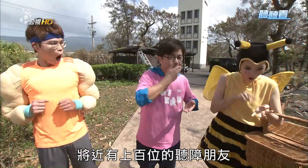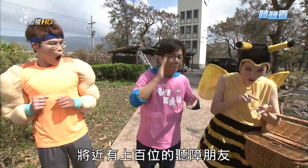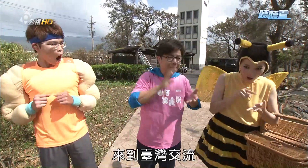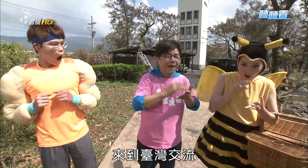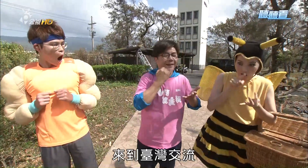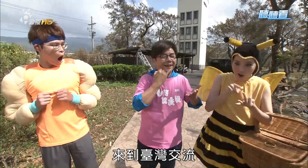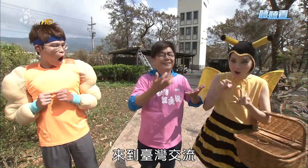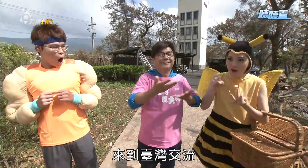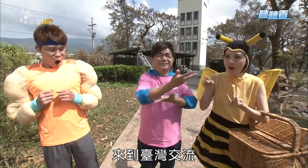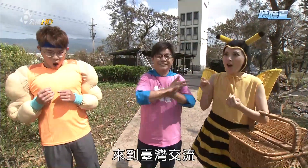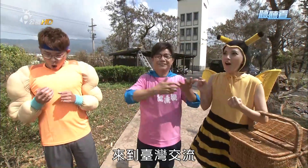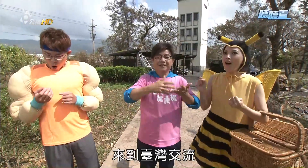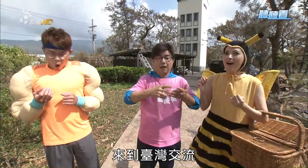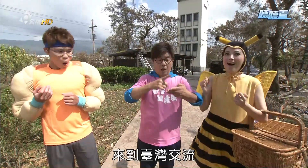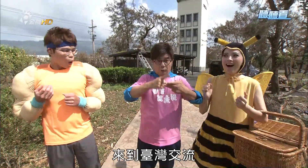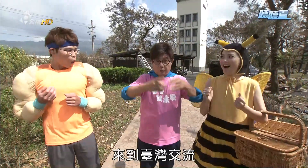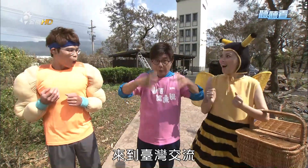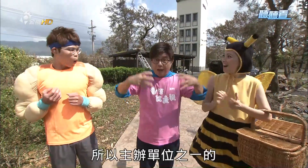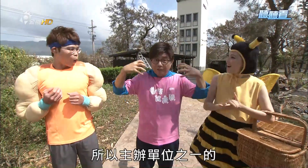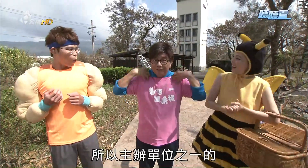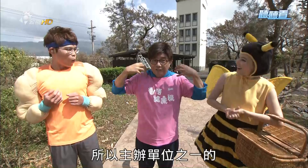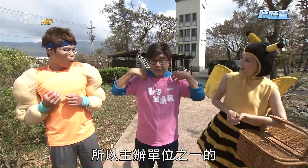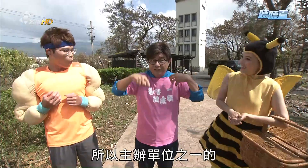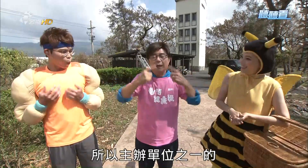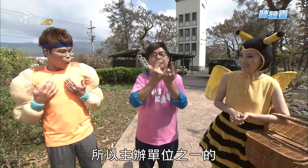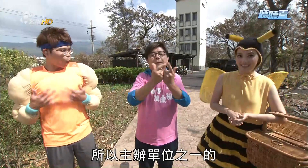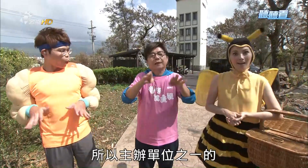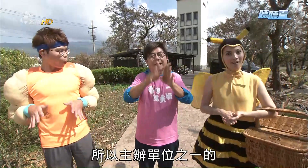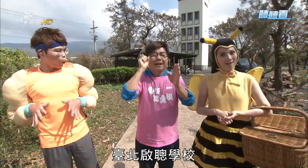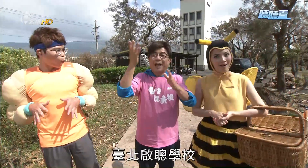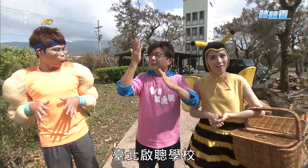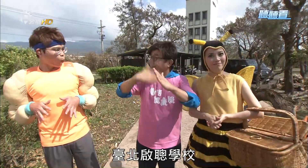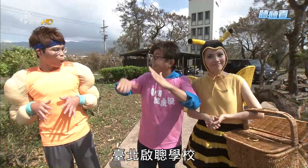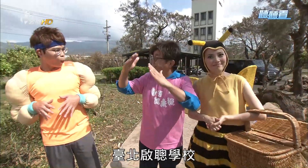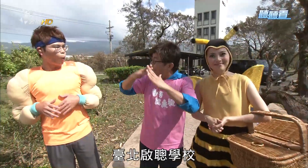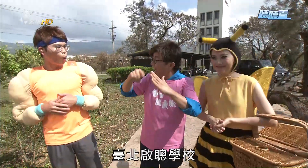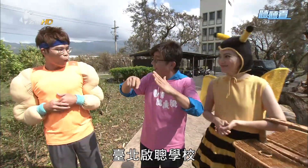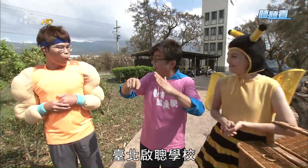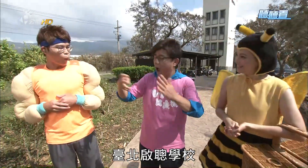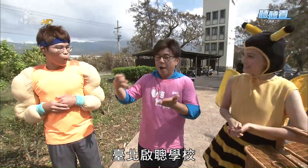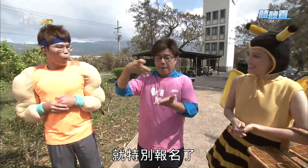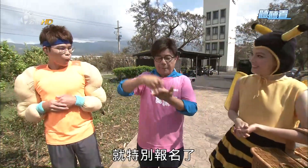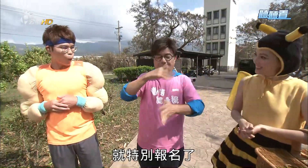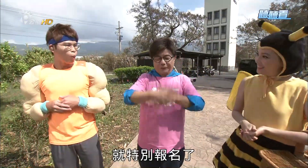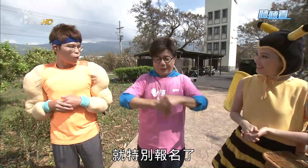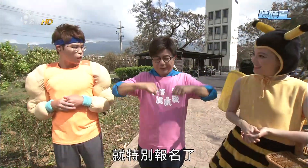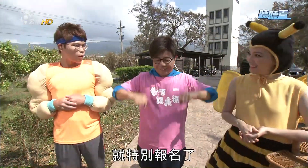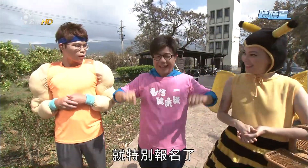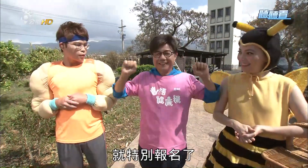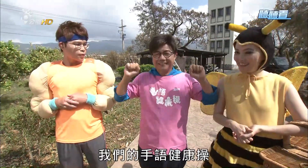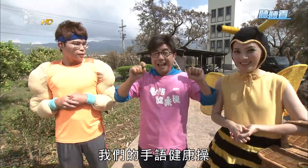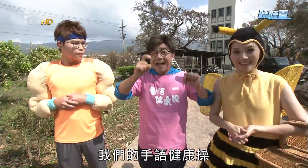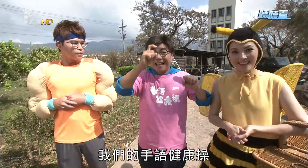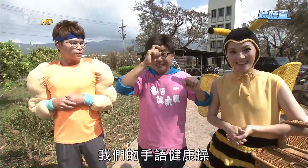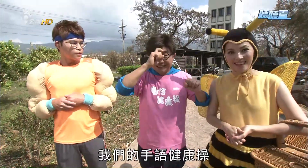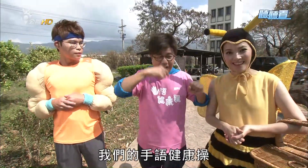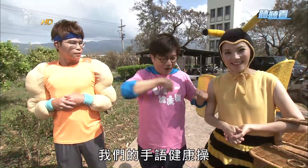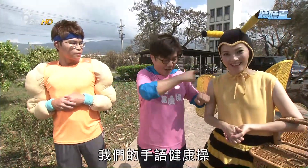来到台湾交流。所以主办单位之一的台北启聪学校啊，就特别报名了我们的手语健康